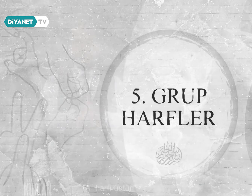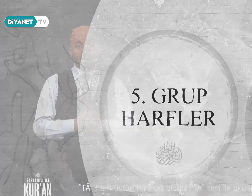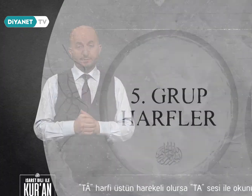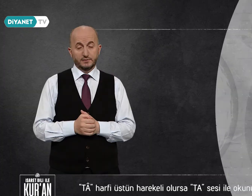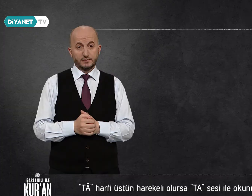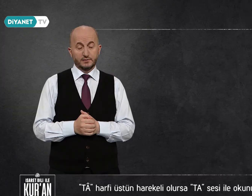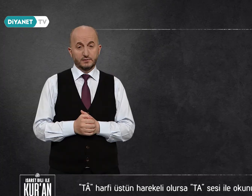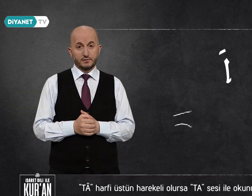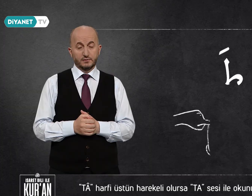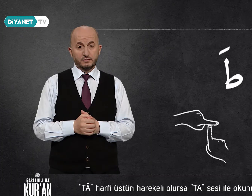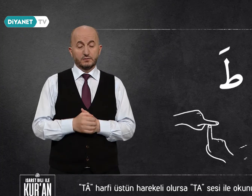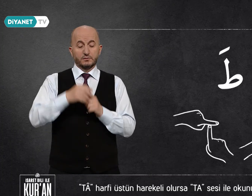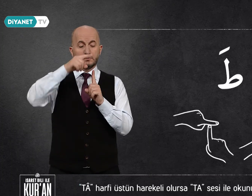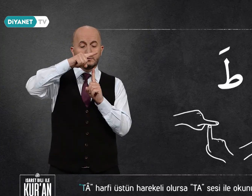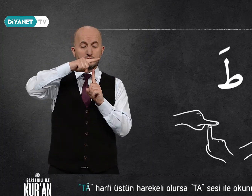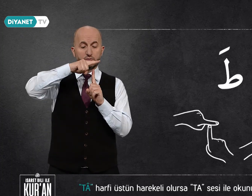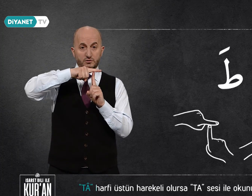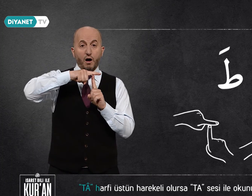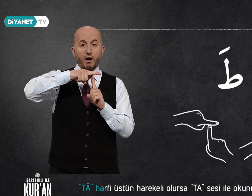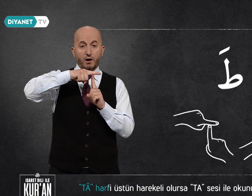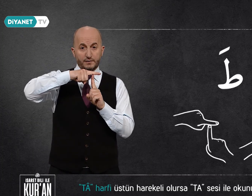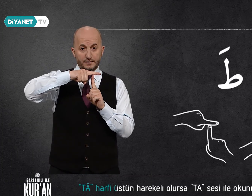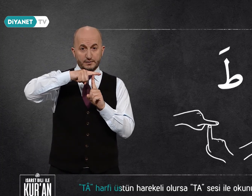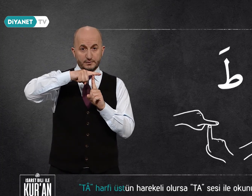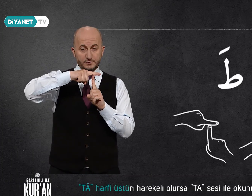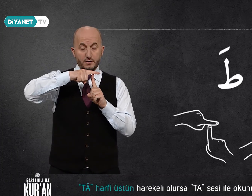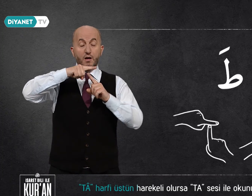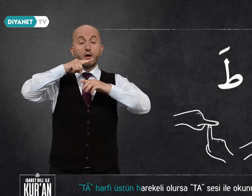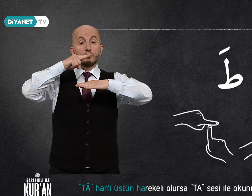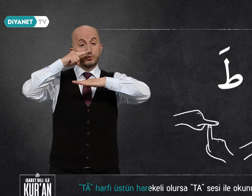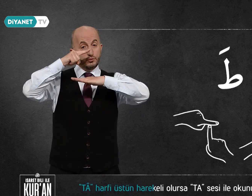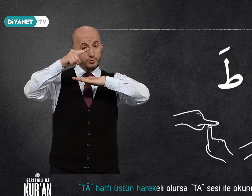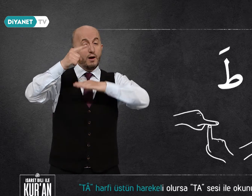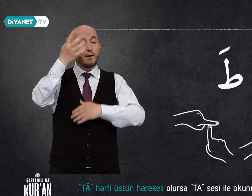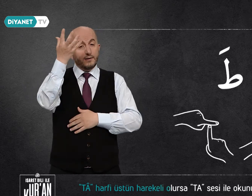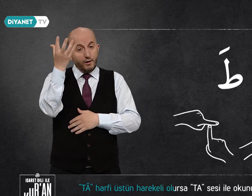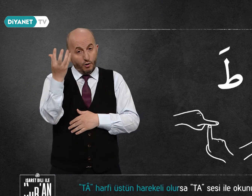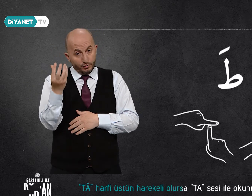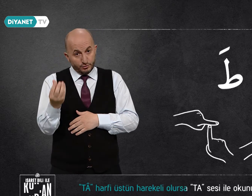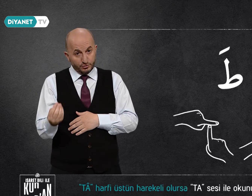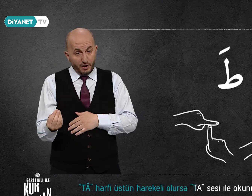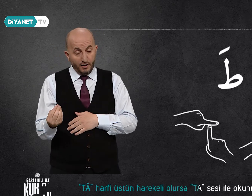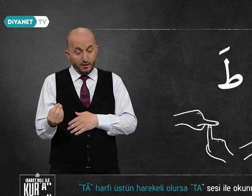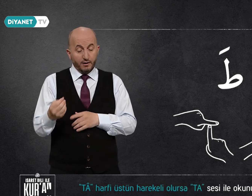terör Dodo harfi i Üstün hareketli olursa bu Ooo